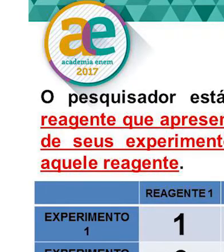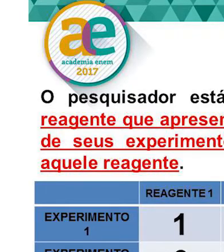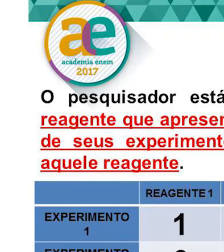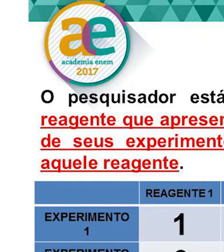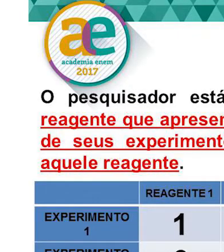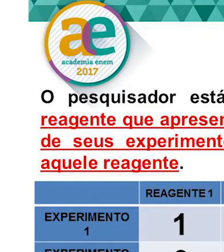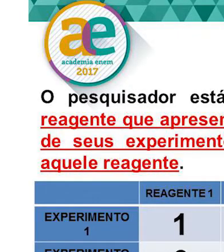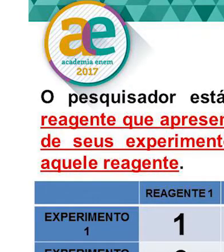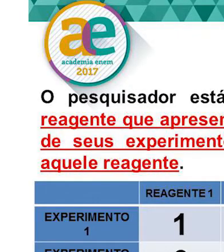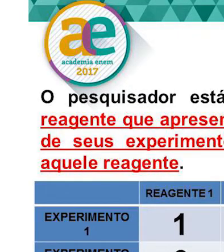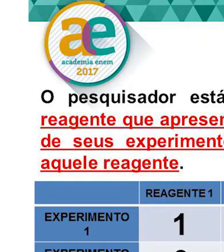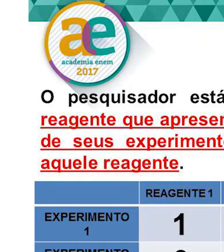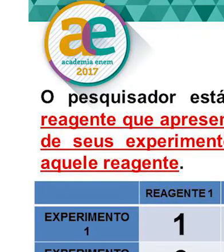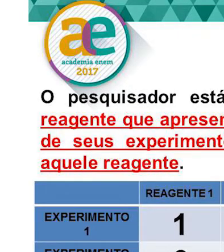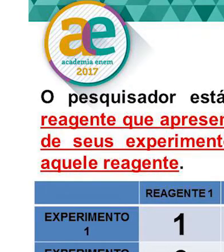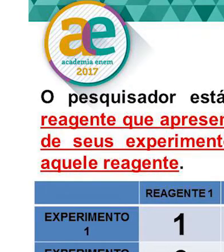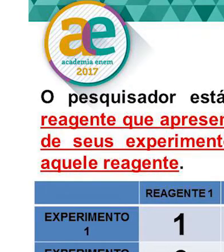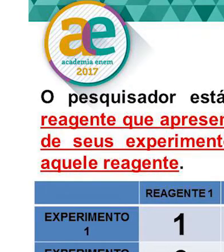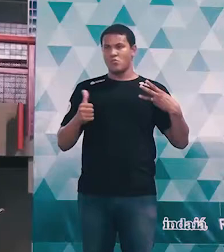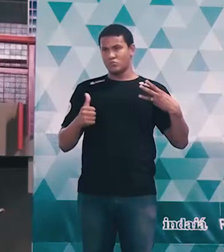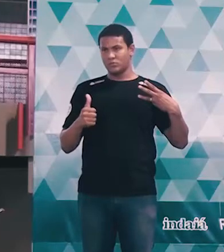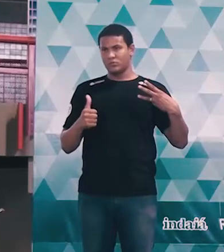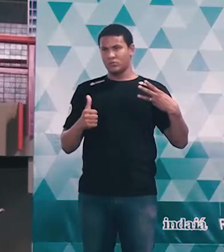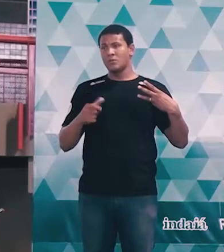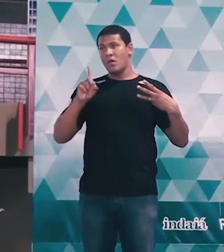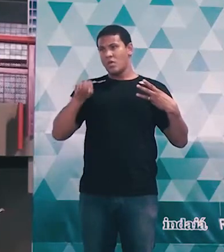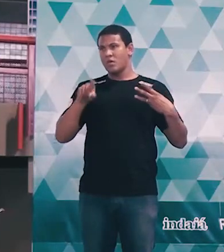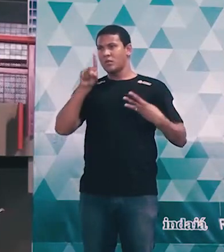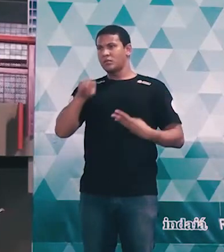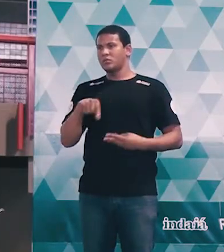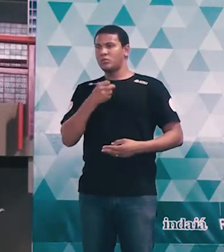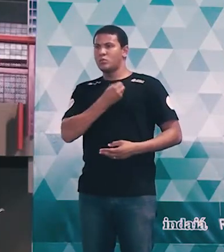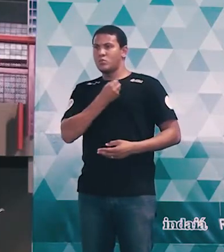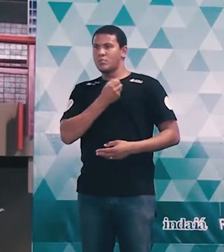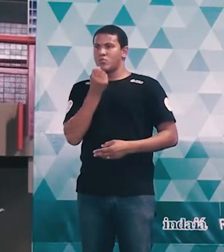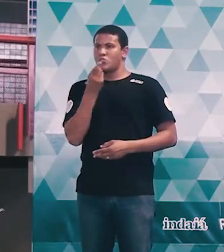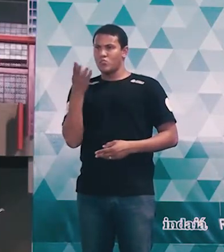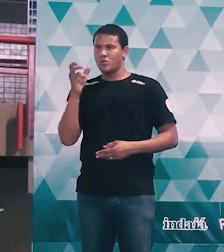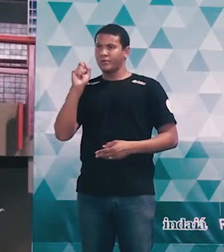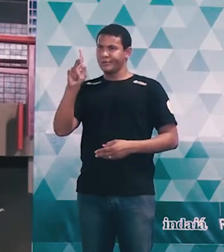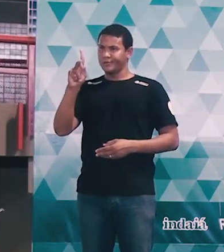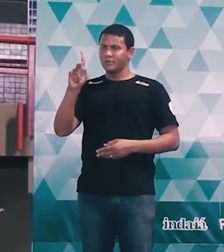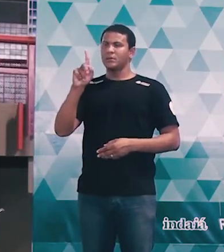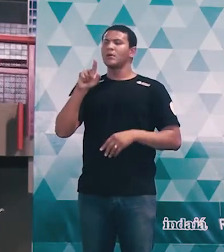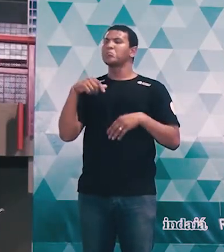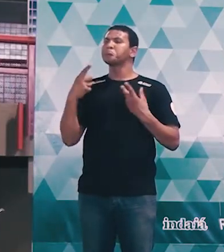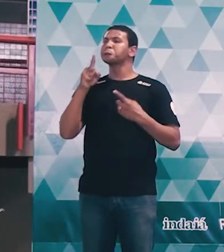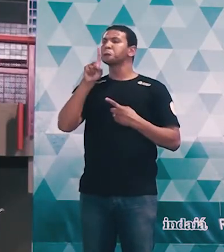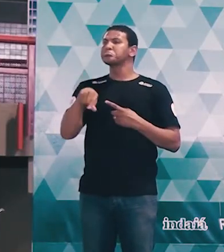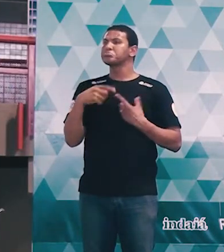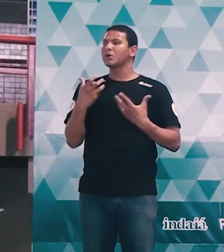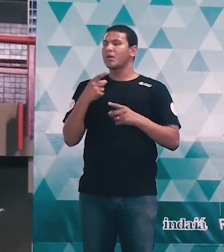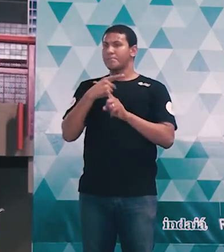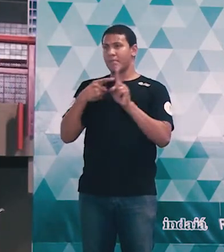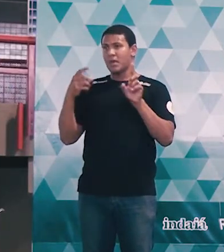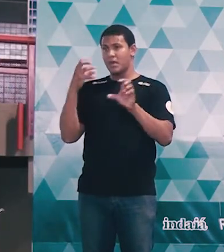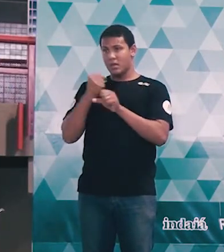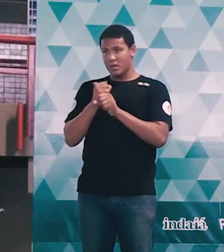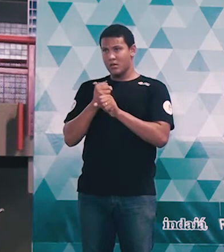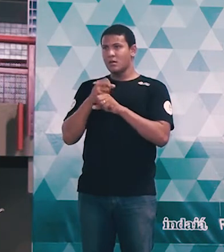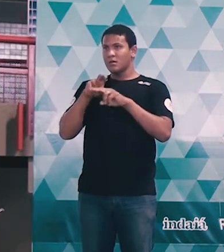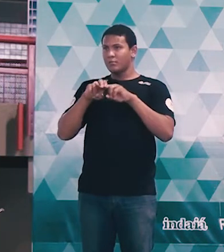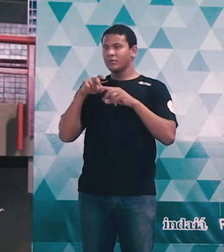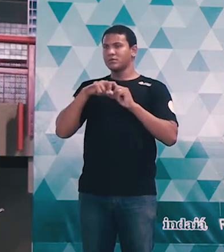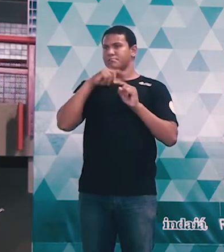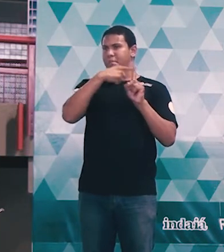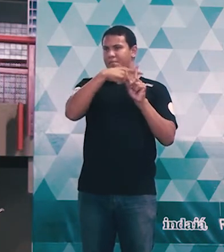3, 8, 10 e 11. Esses são os valores. O que é que eu preciso obter desses valores? A média. Então pega esses valores e